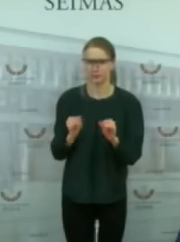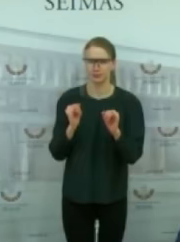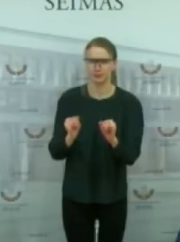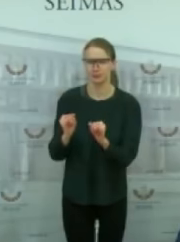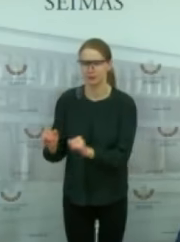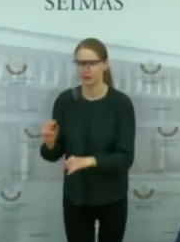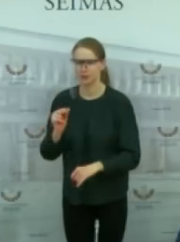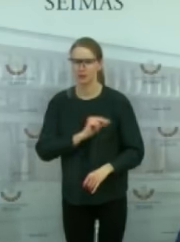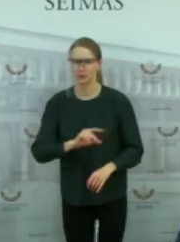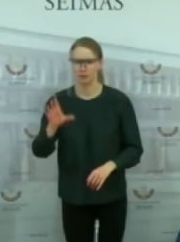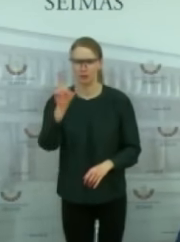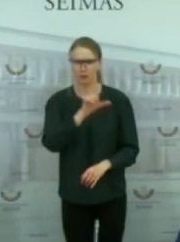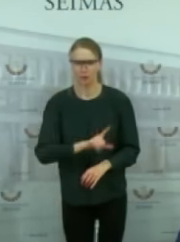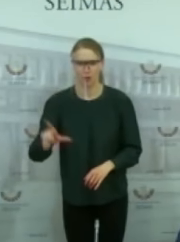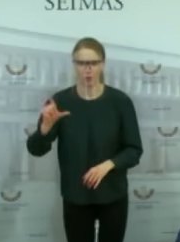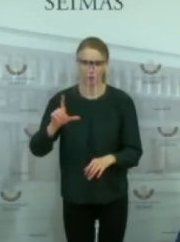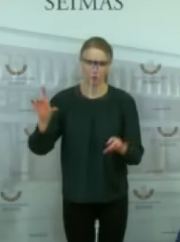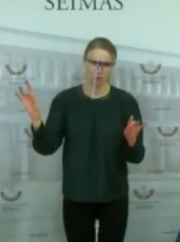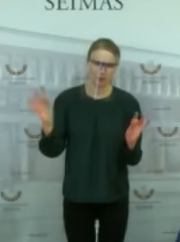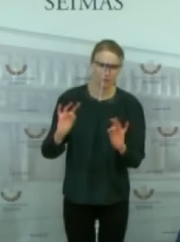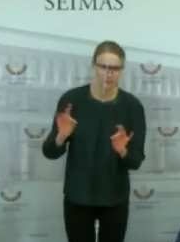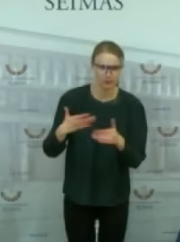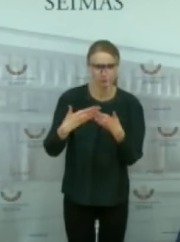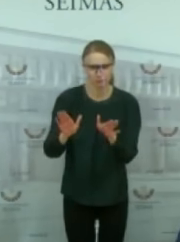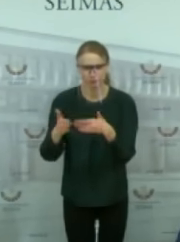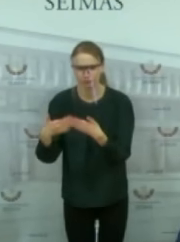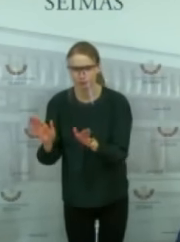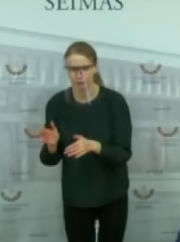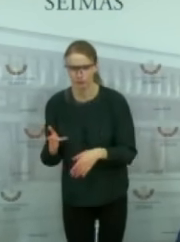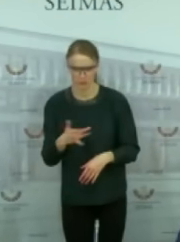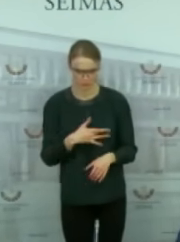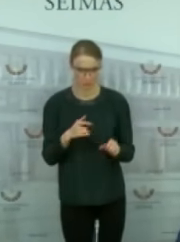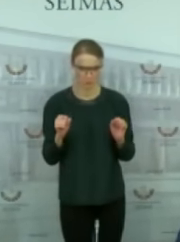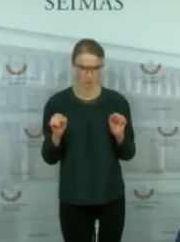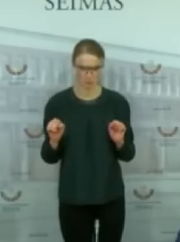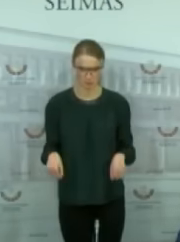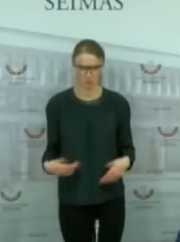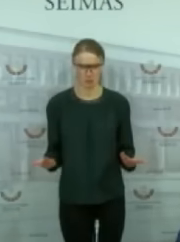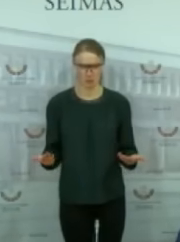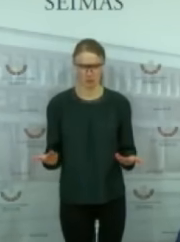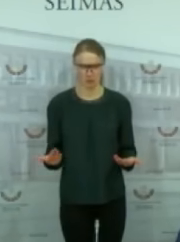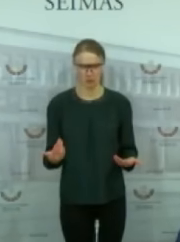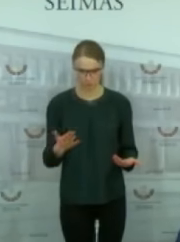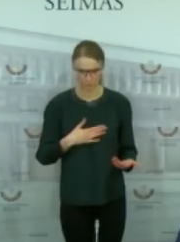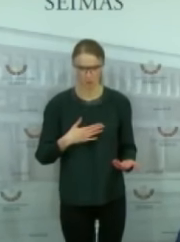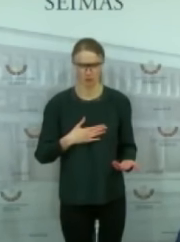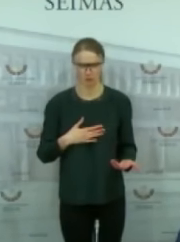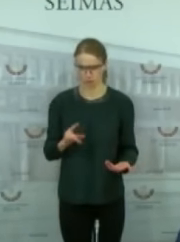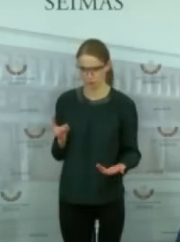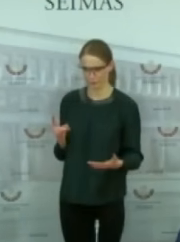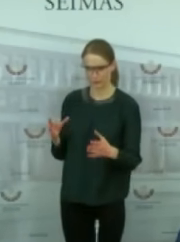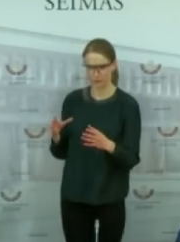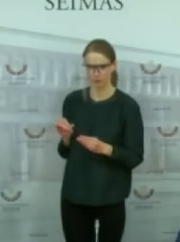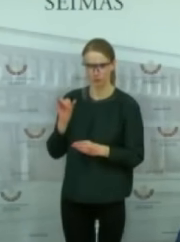lauko kavinės, kirpyklos, prekybos centrai, kyla klausimas, o tai kada ateis toks sušvelninimas,